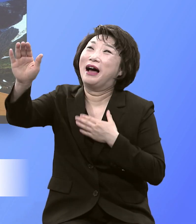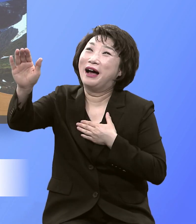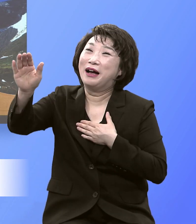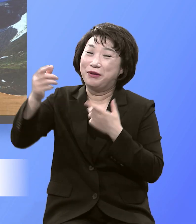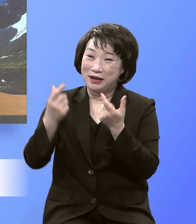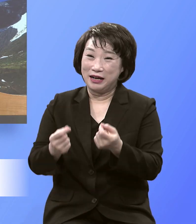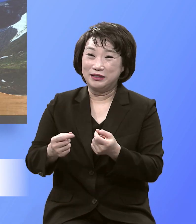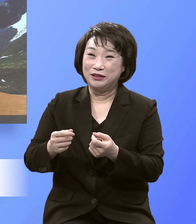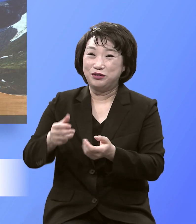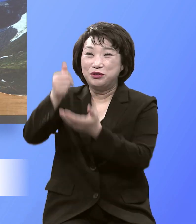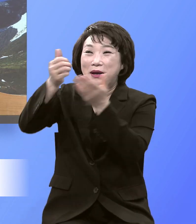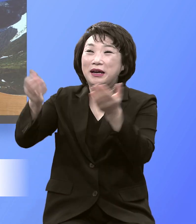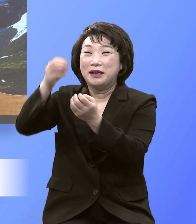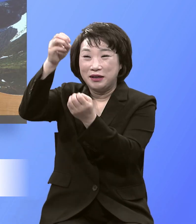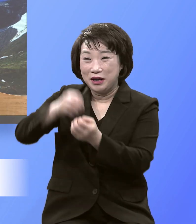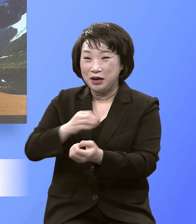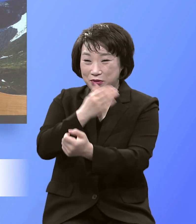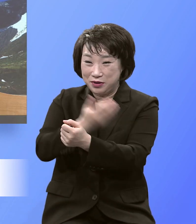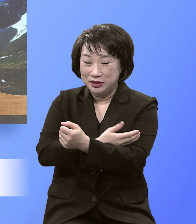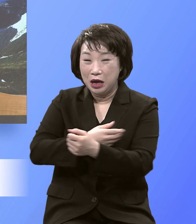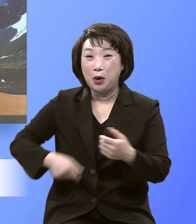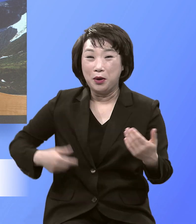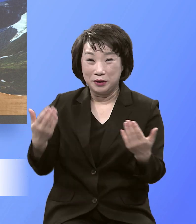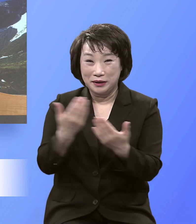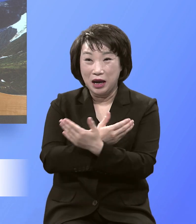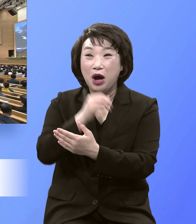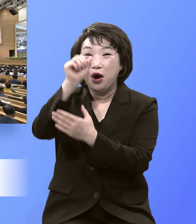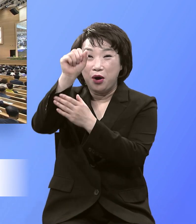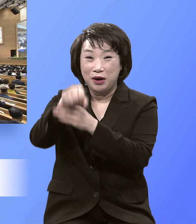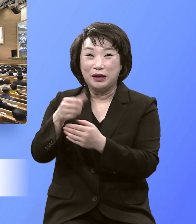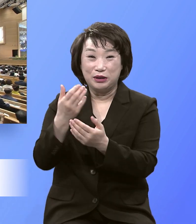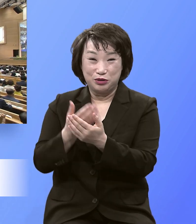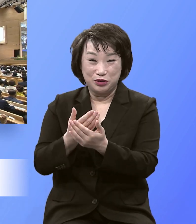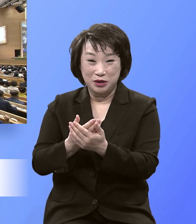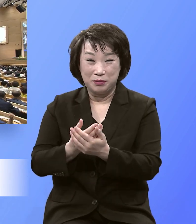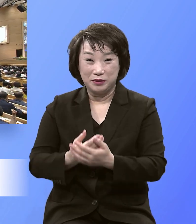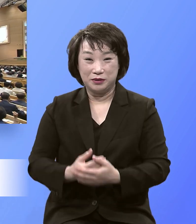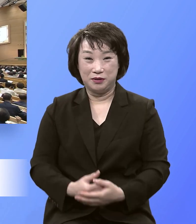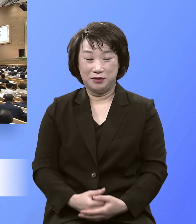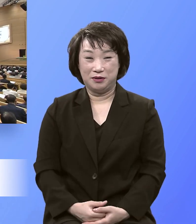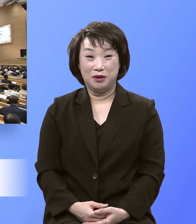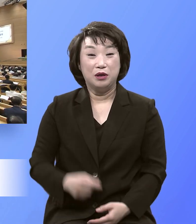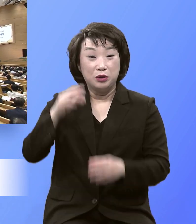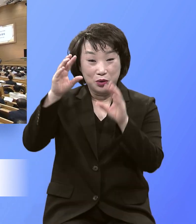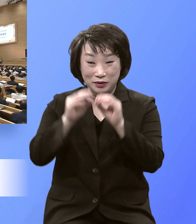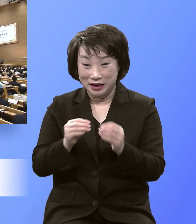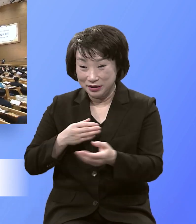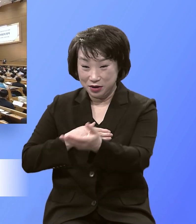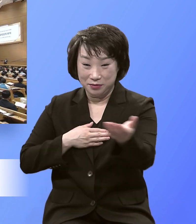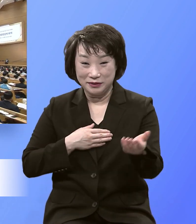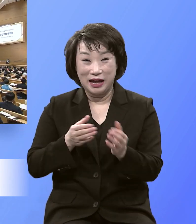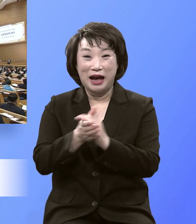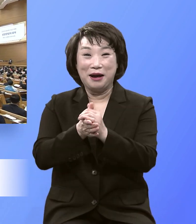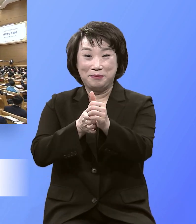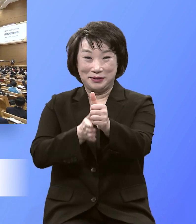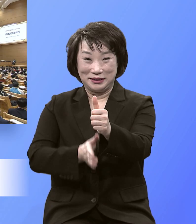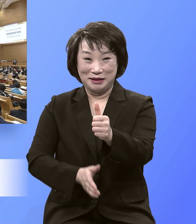그런 상속자의 권세를 회개로 허락해 주시옵소서. 동의하시면 아멘